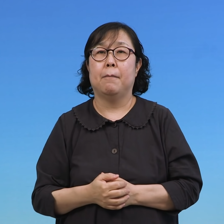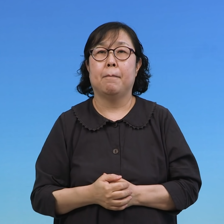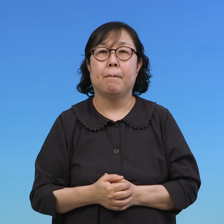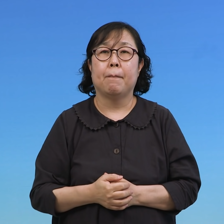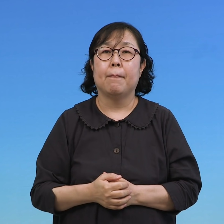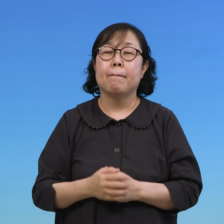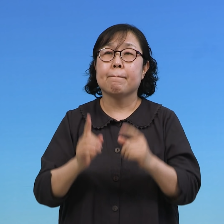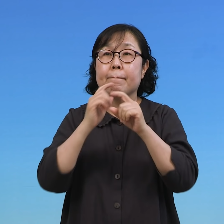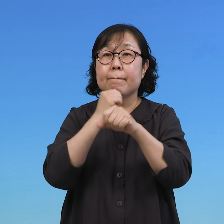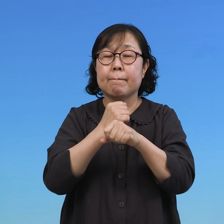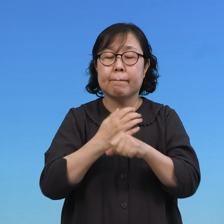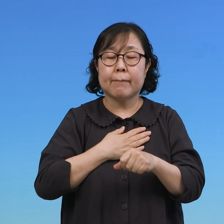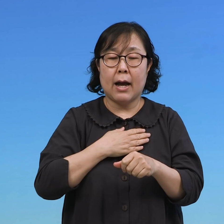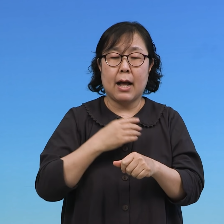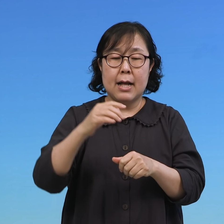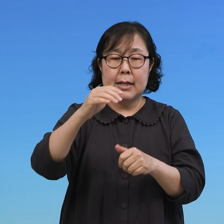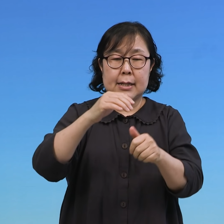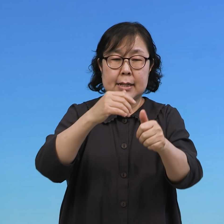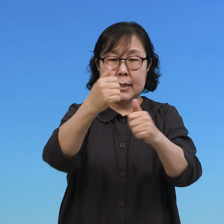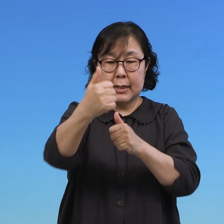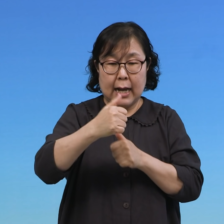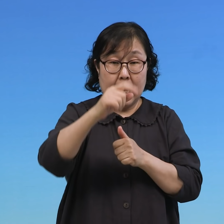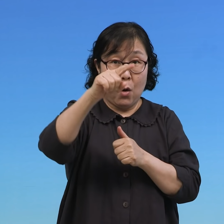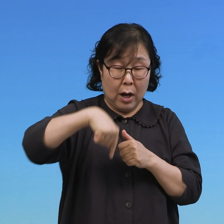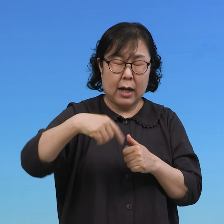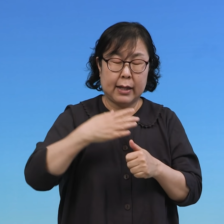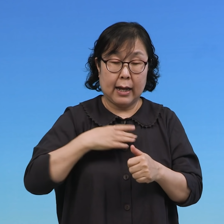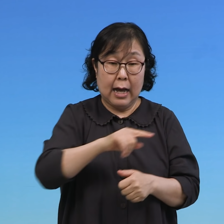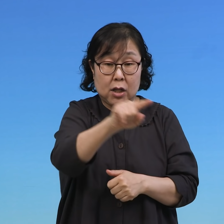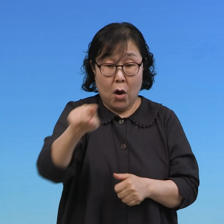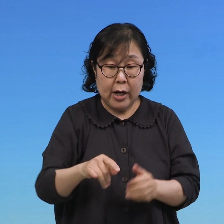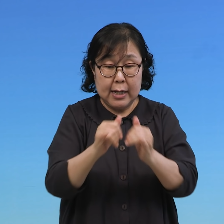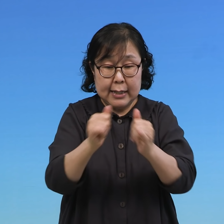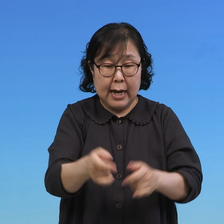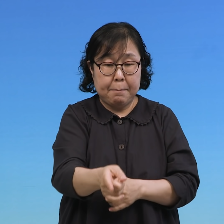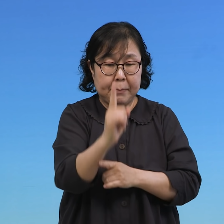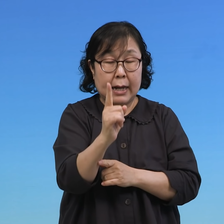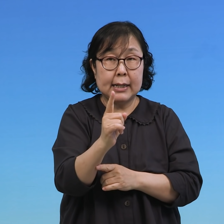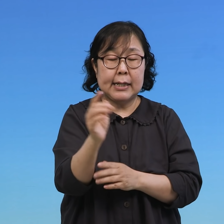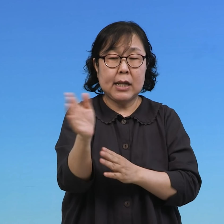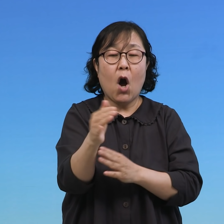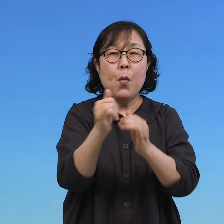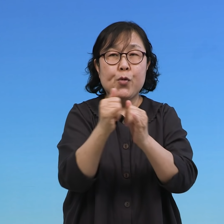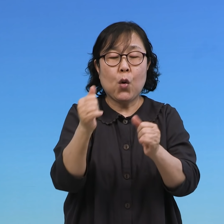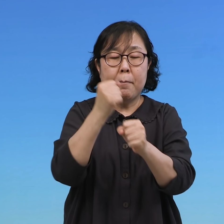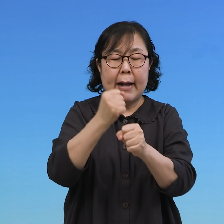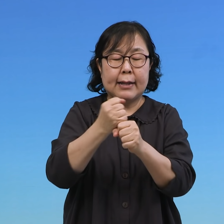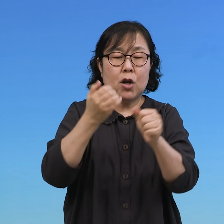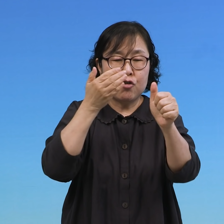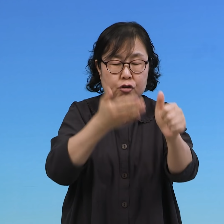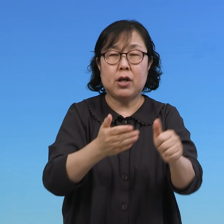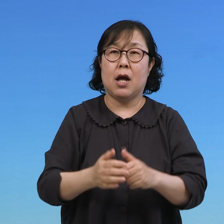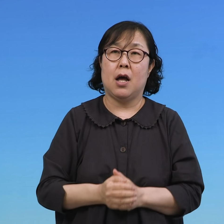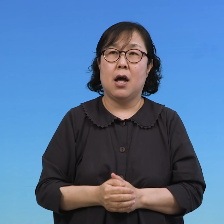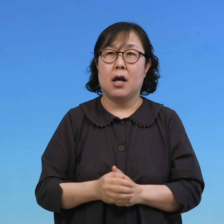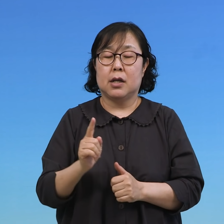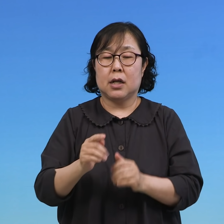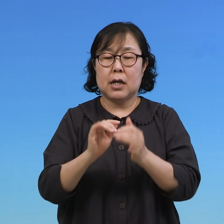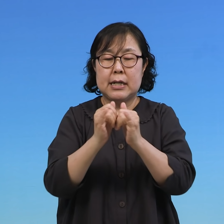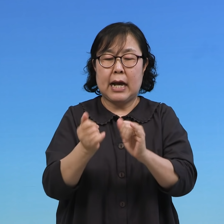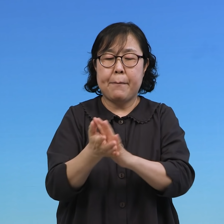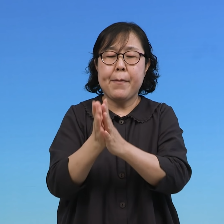4장 19절입니다. 말씀하시되 나를 따라오라 내가 너희를 사람을 낚는 어부가 되게 하리라. 이건